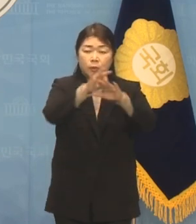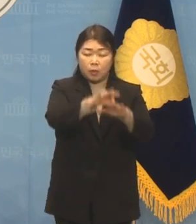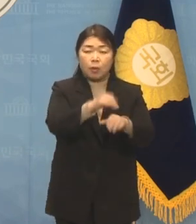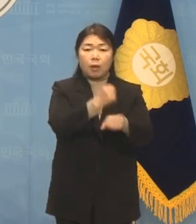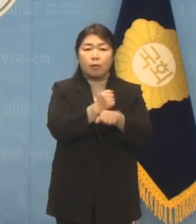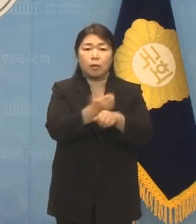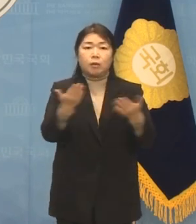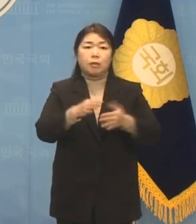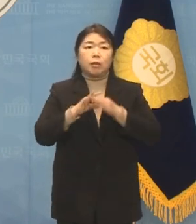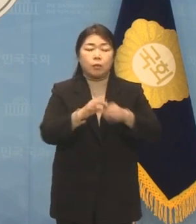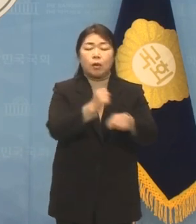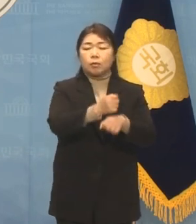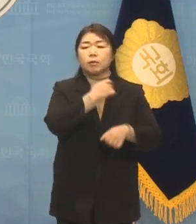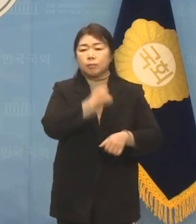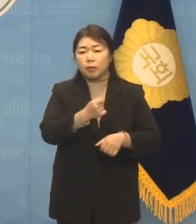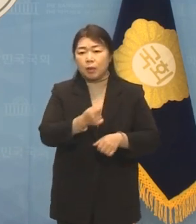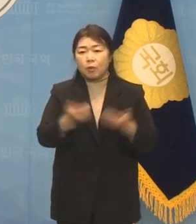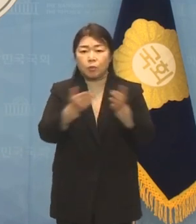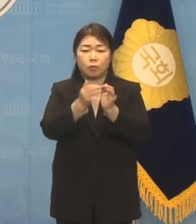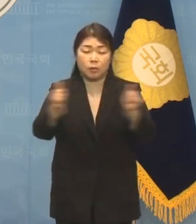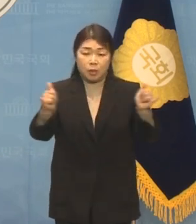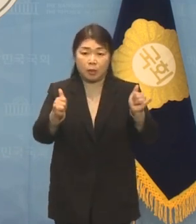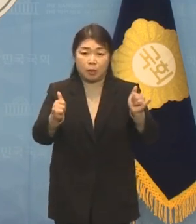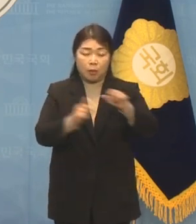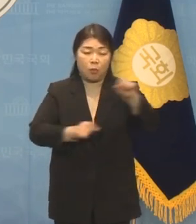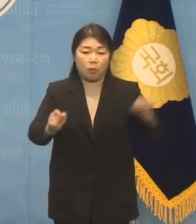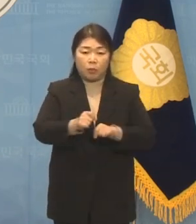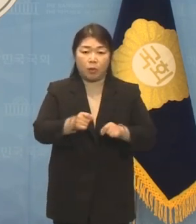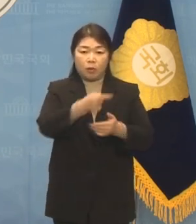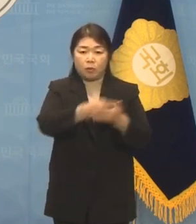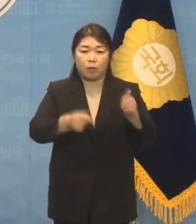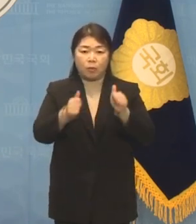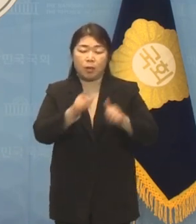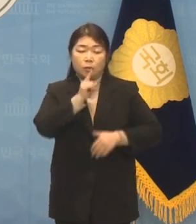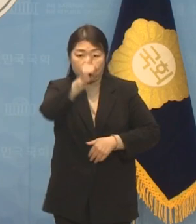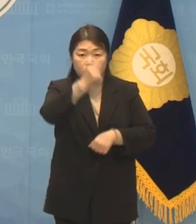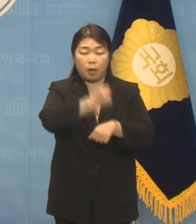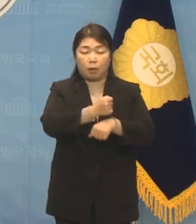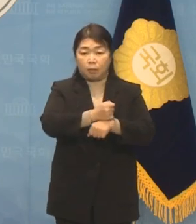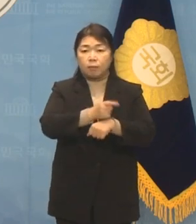도리어 손해배상 청구라는 매서운 칼날을 들이밀고 있습니다.